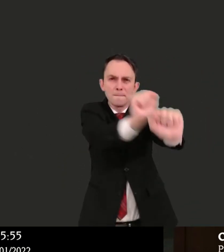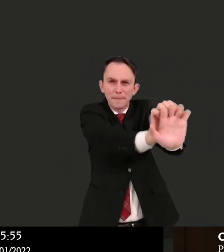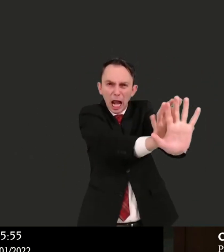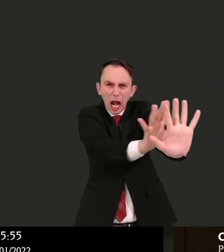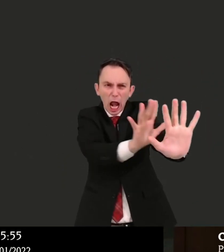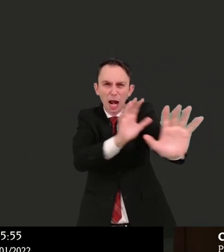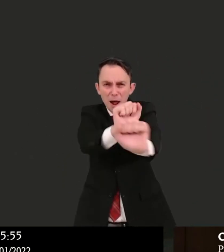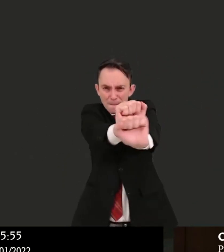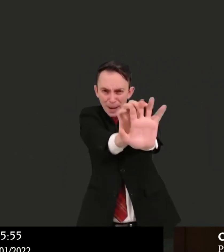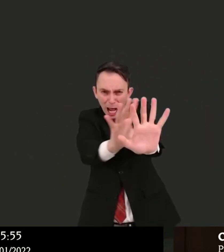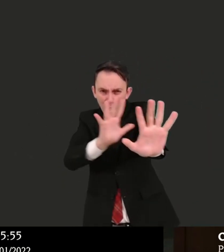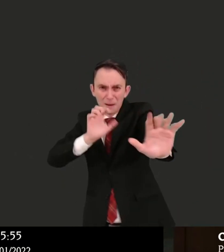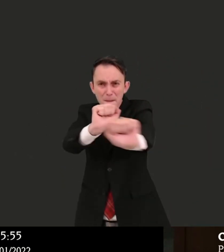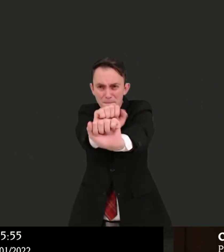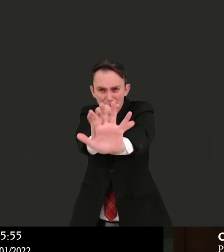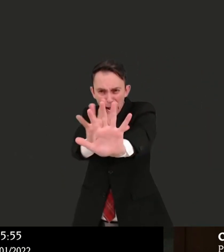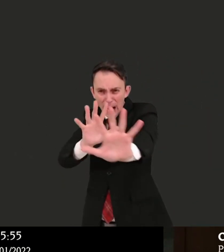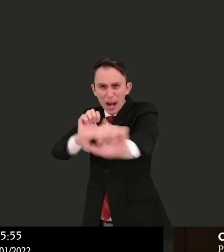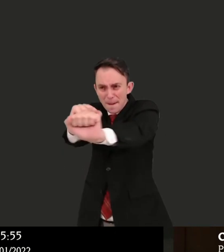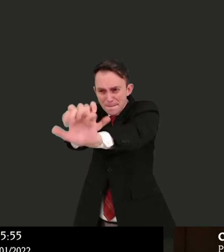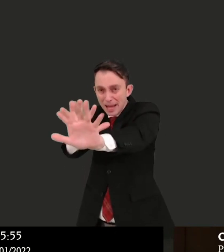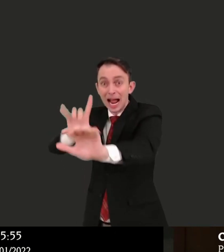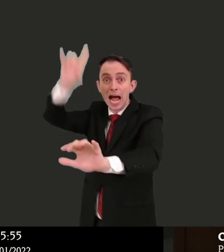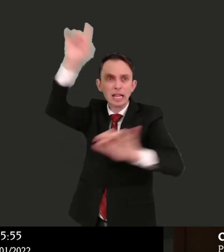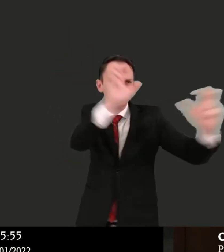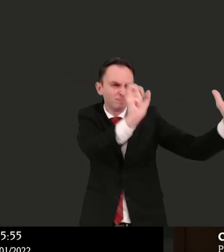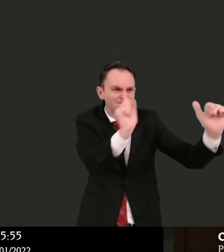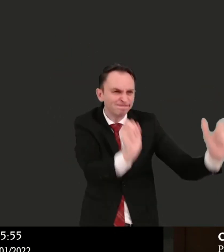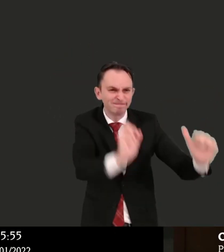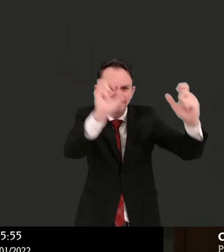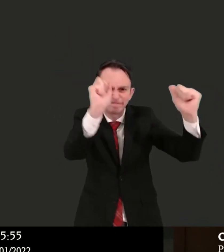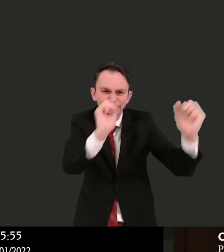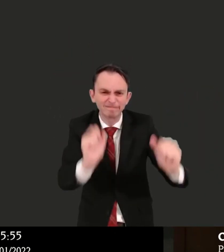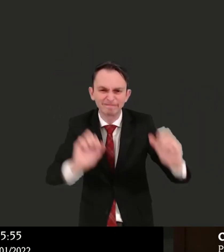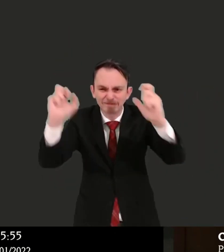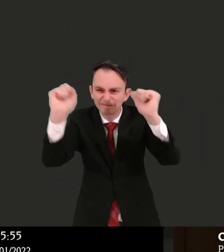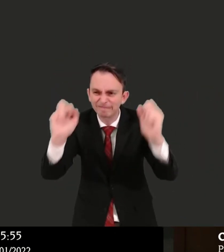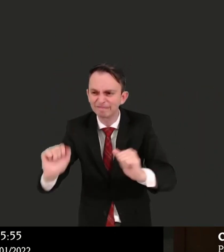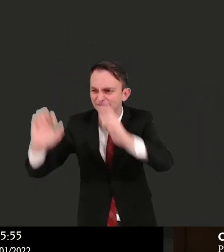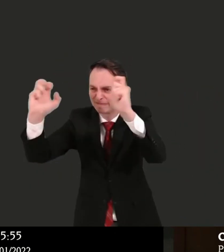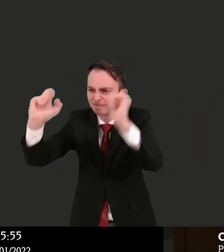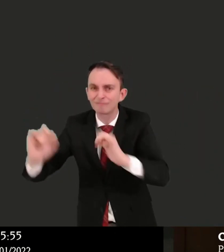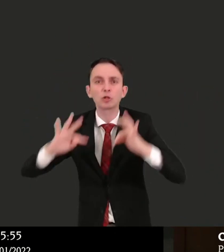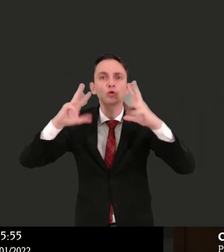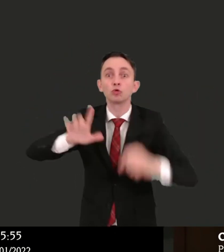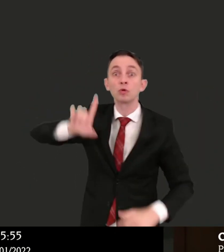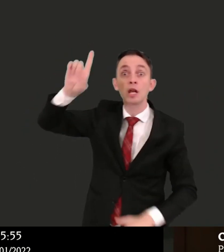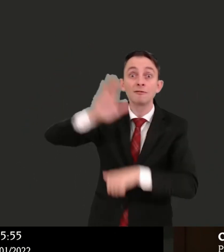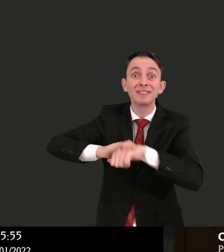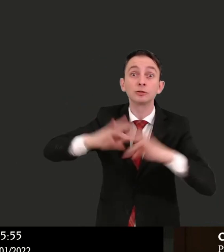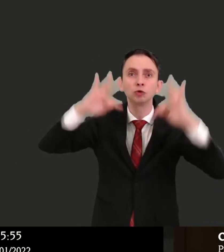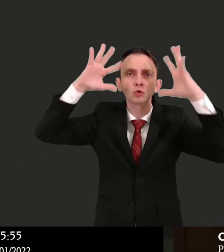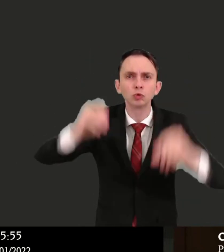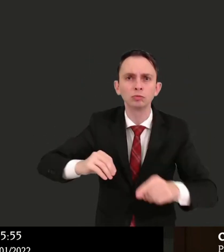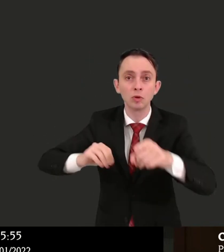que pode sustentar a sua caminhada, os seus passos. Na mão dele você está seguro, e ninguém te tirará